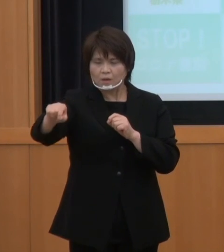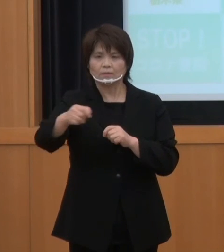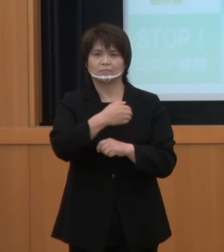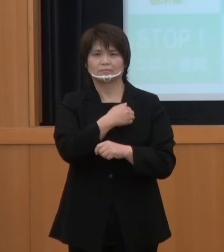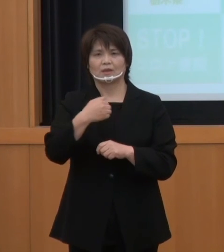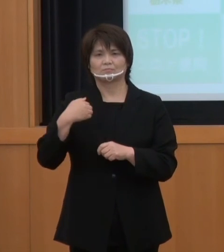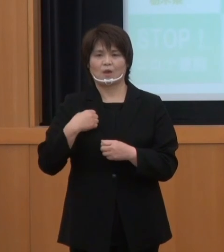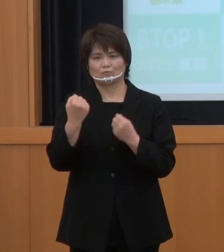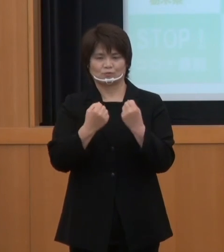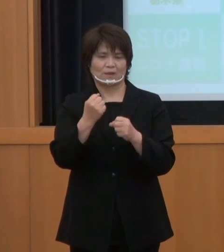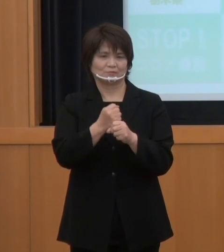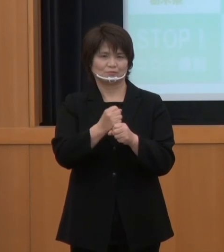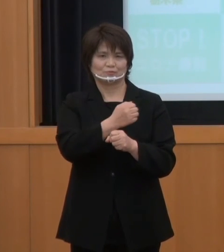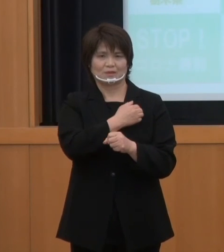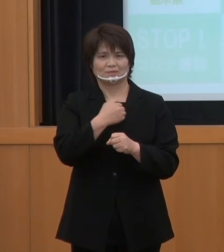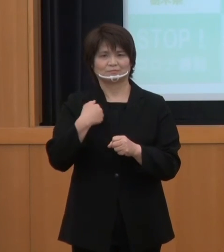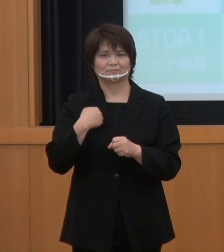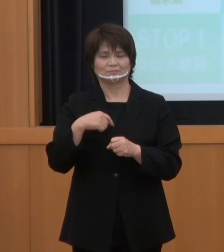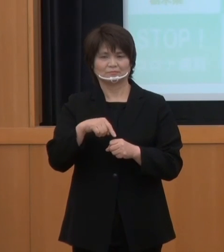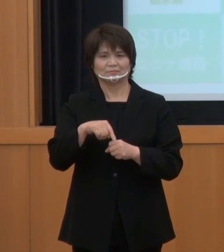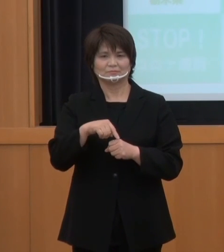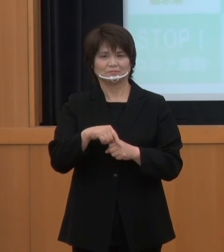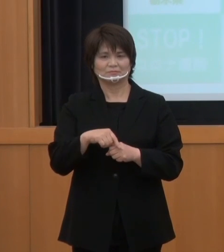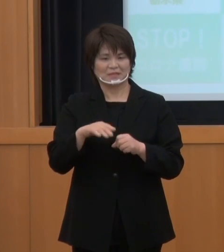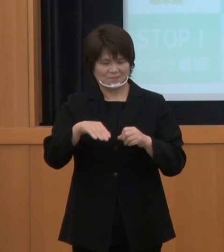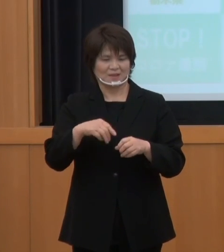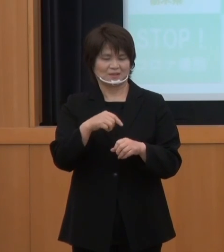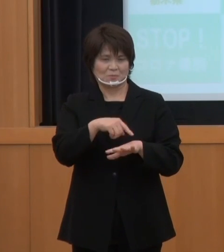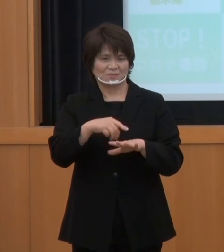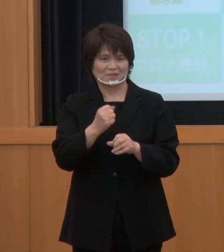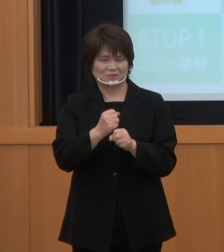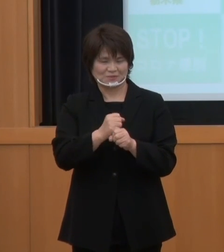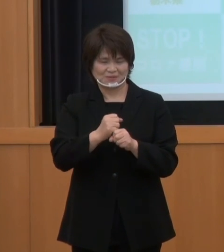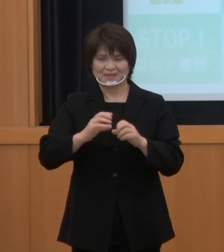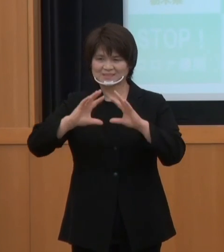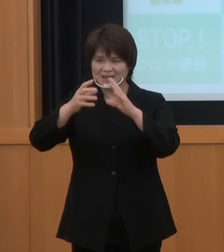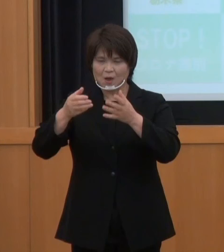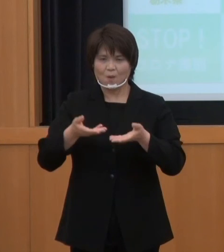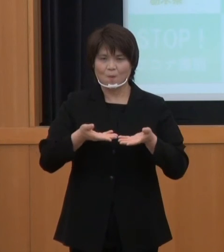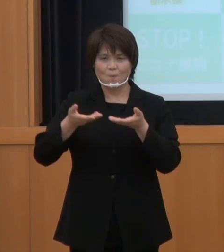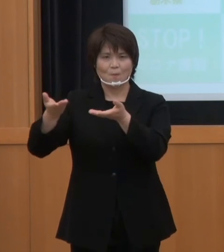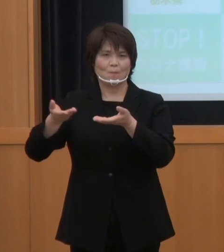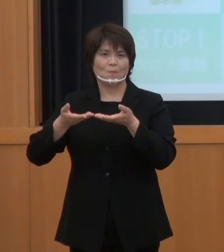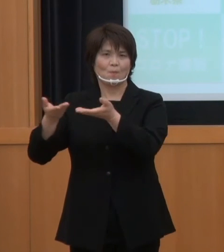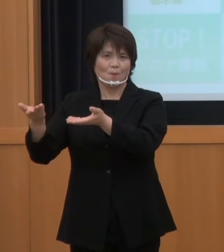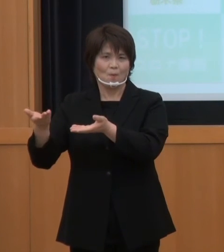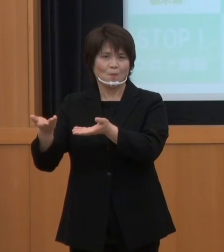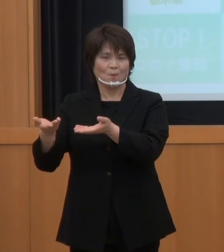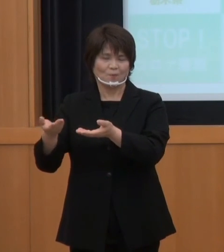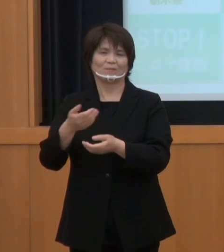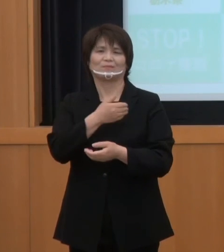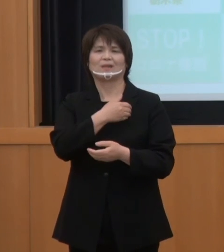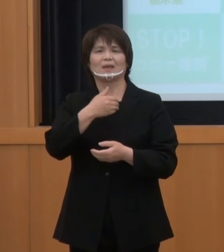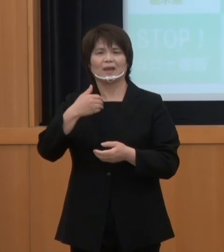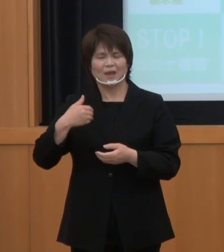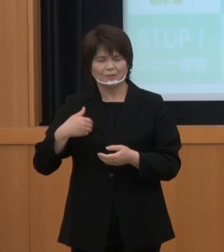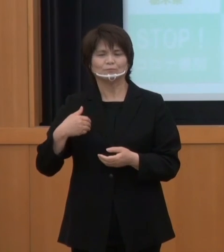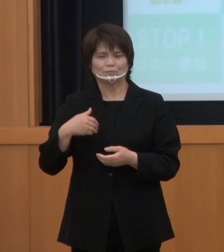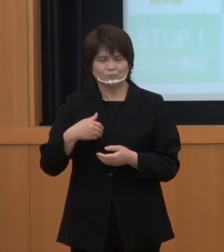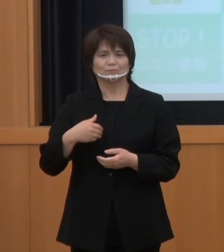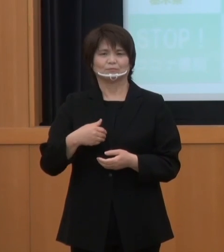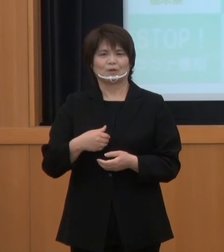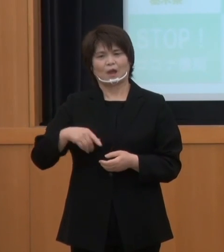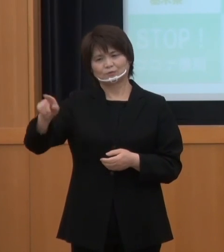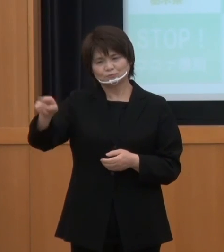世界に運ばれると、こういう仕組みに間もなくなるというふうに聞いております。で、新しい